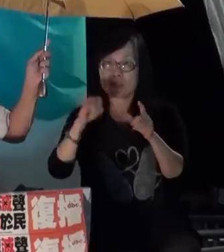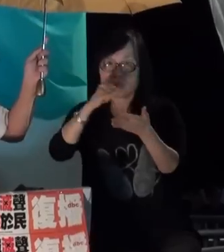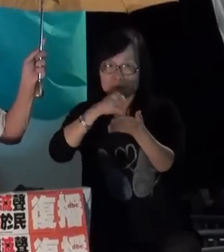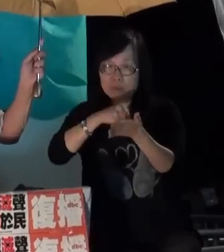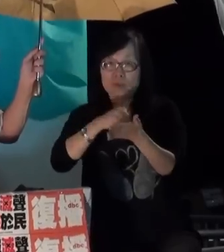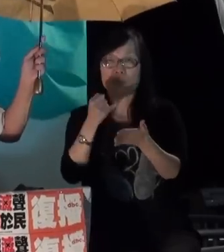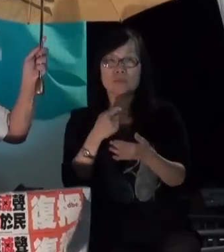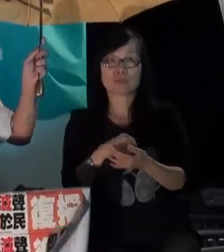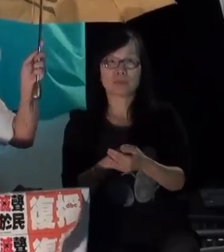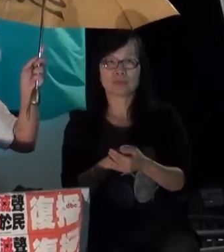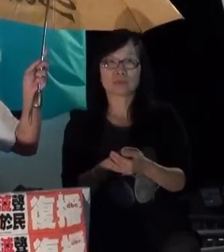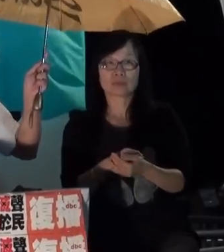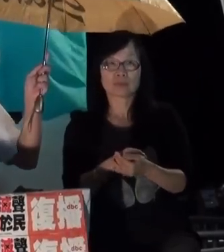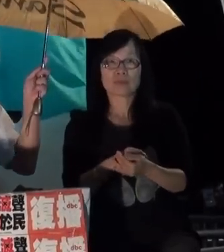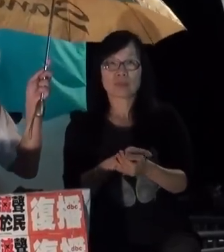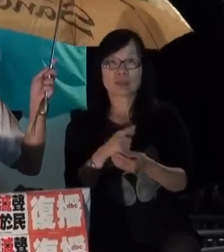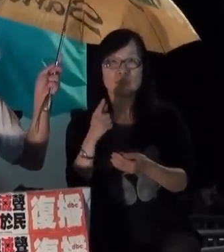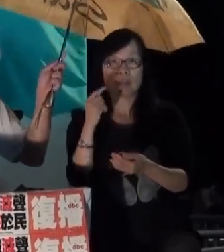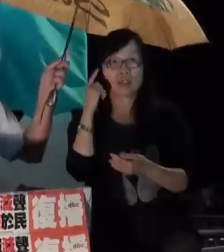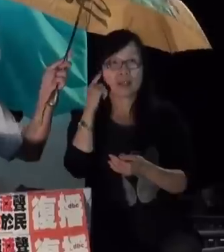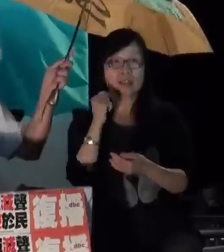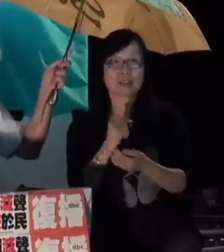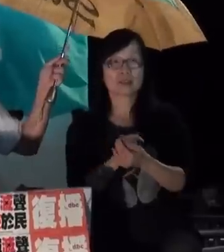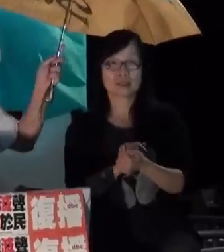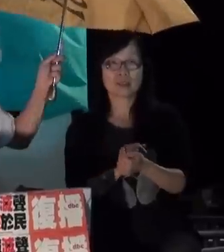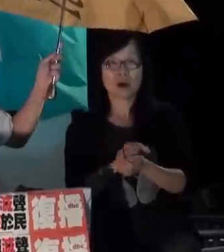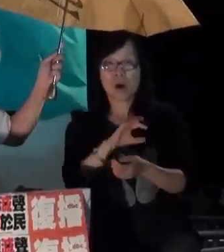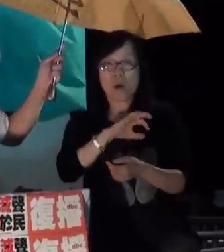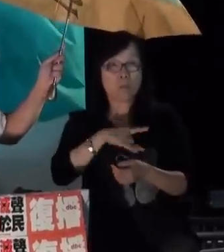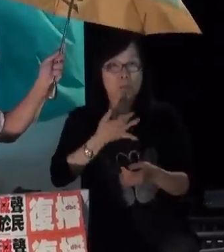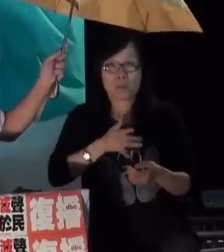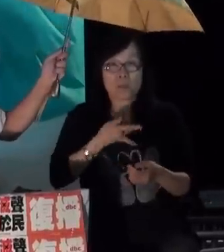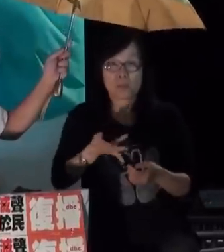掛，我估㗎咋嚇？有冇效咧？呢個 冇效㗎。